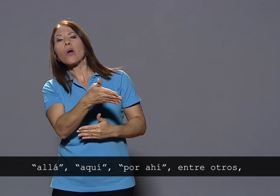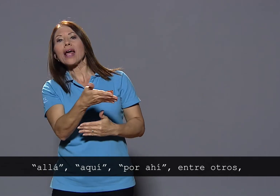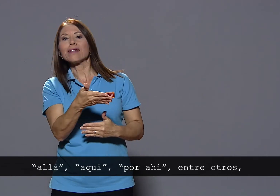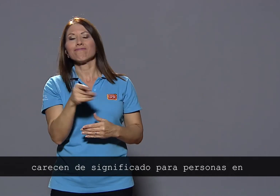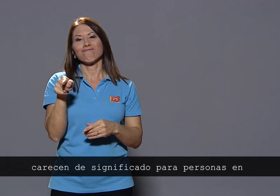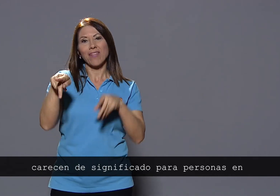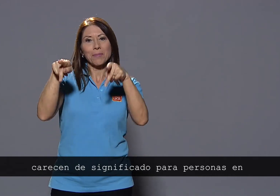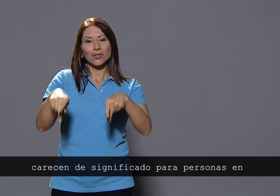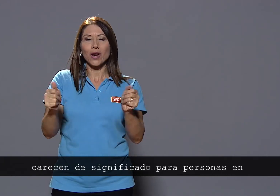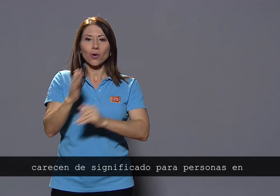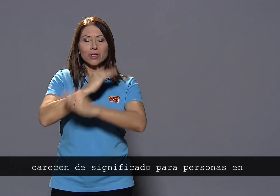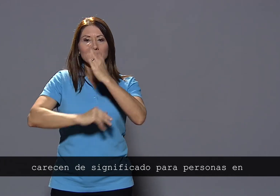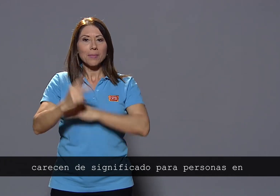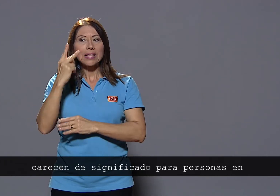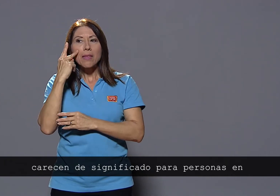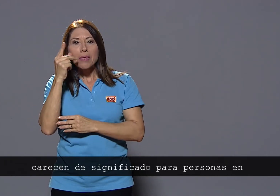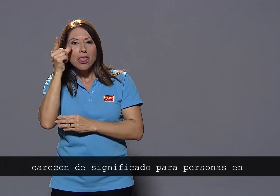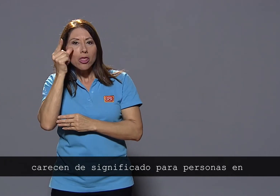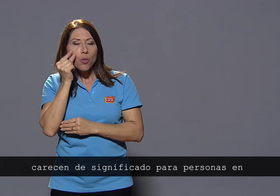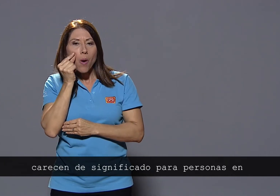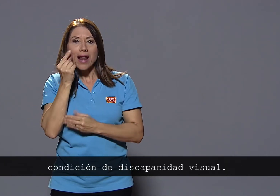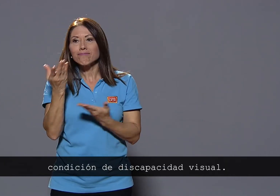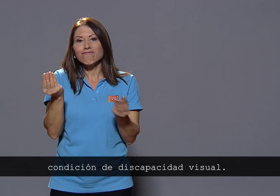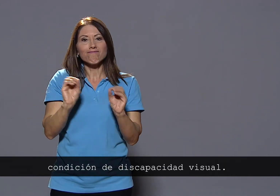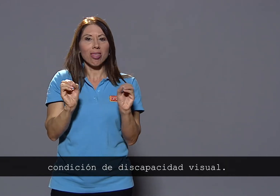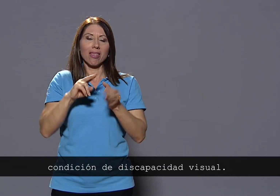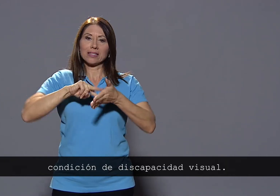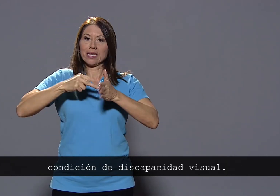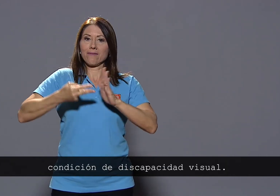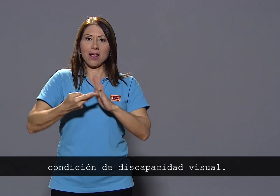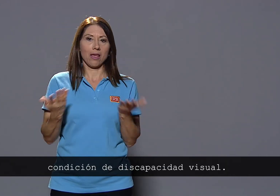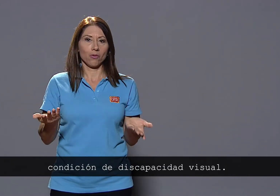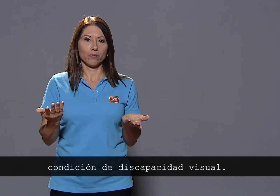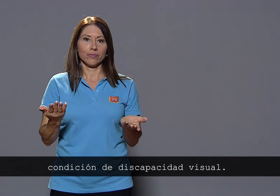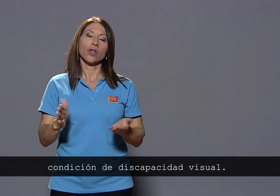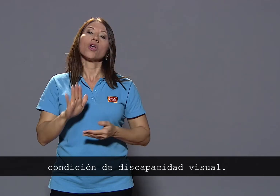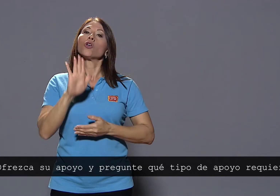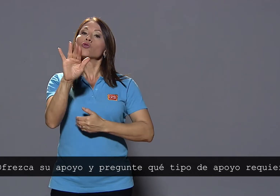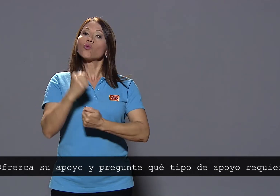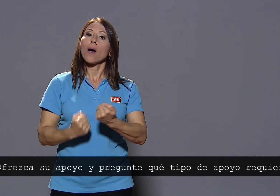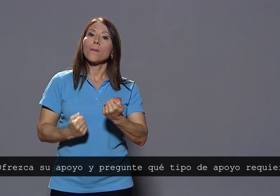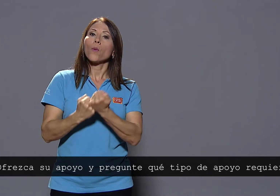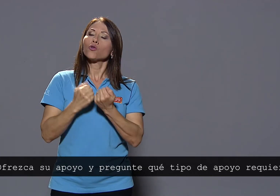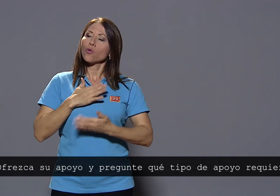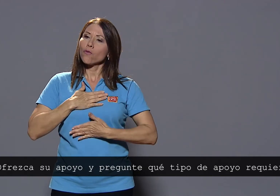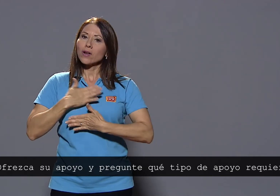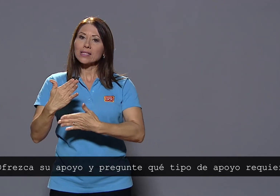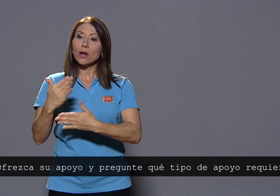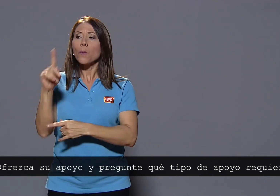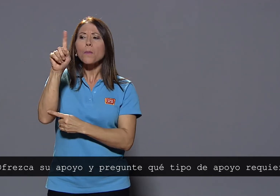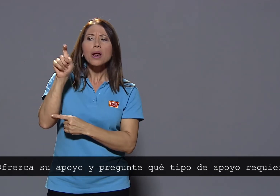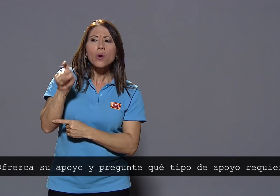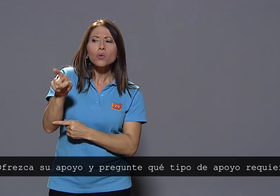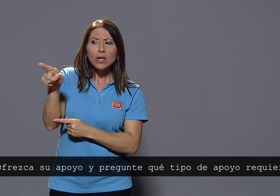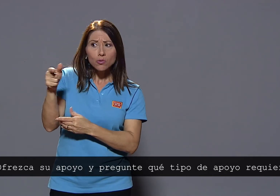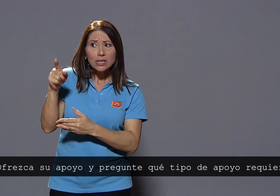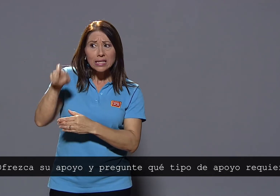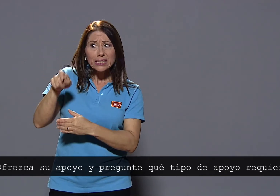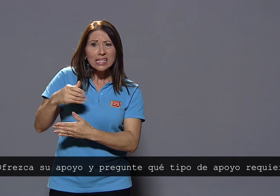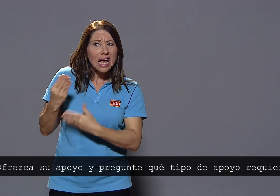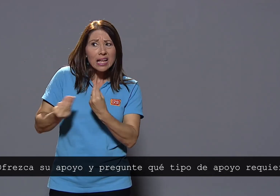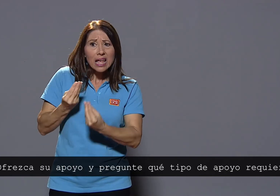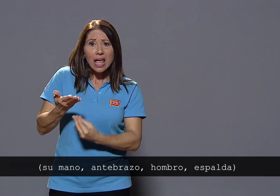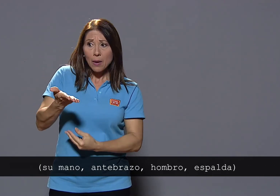entre otros, carecen de significado para personas en condición de discapacidad visual. Ofrezca su apoyo y pregunte qué tipo de